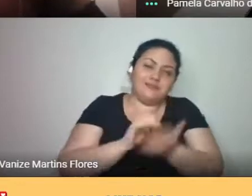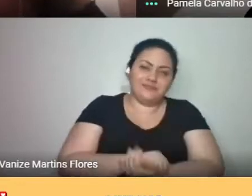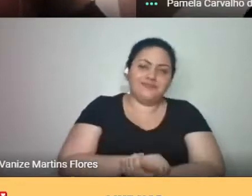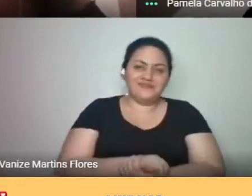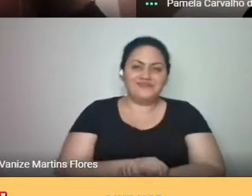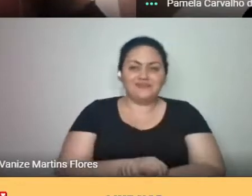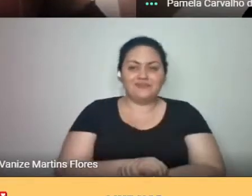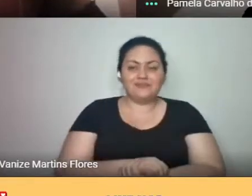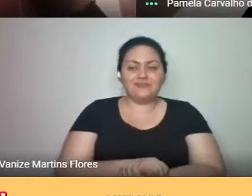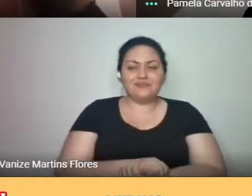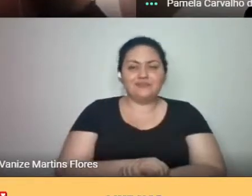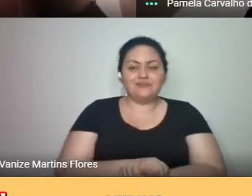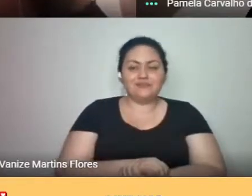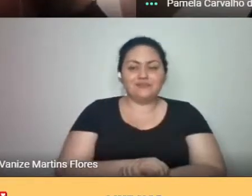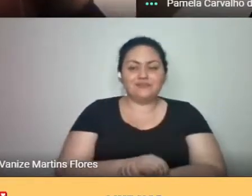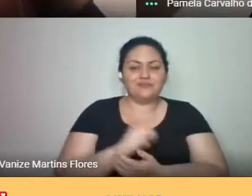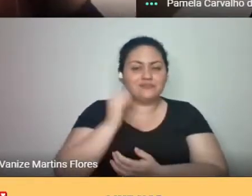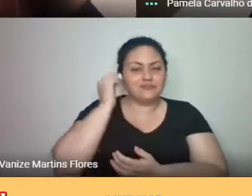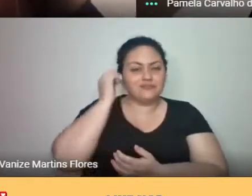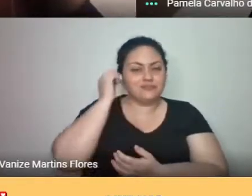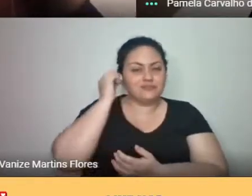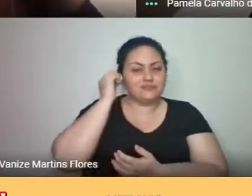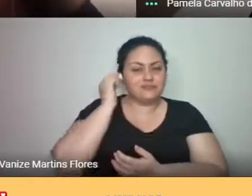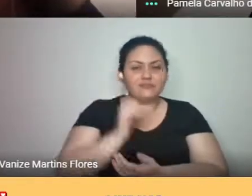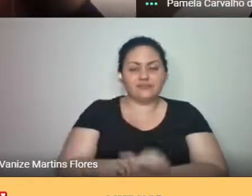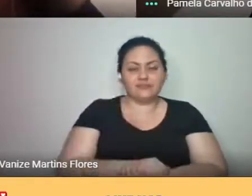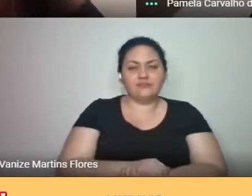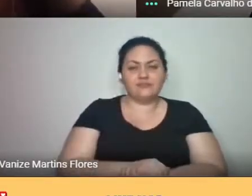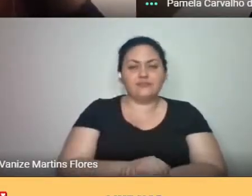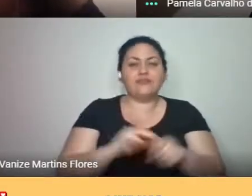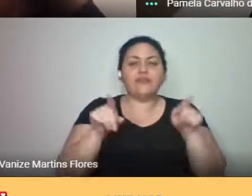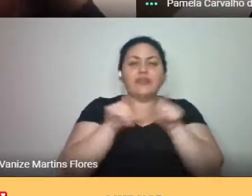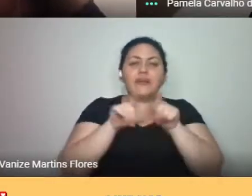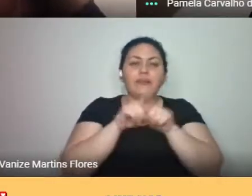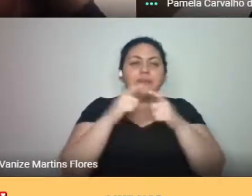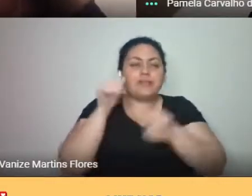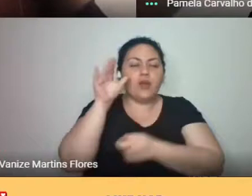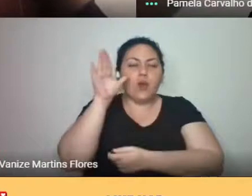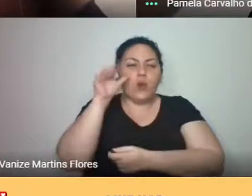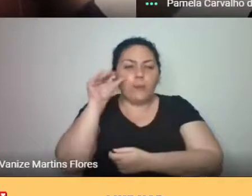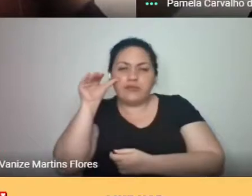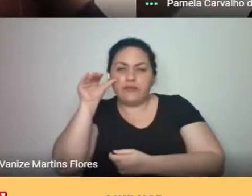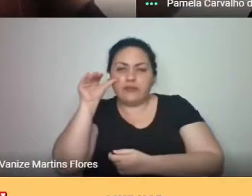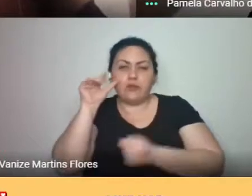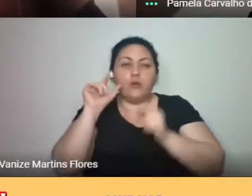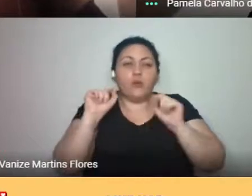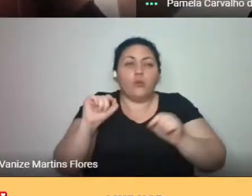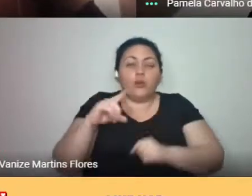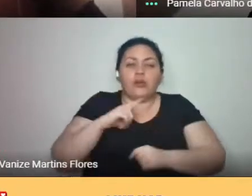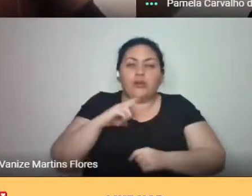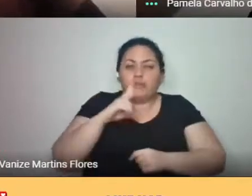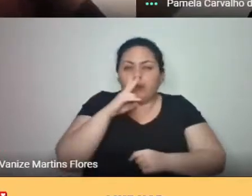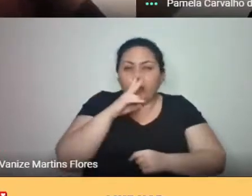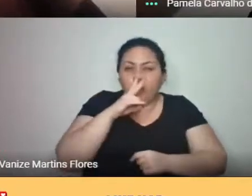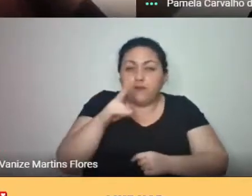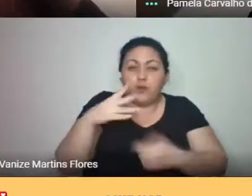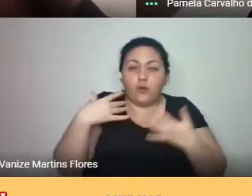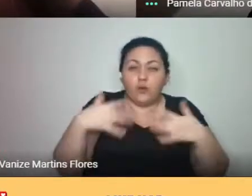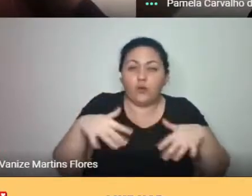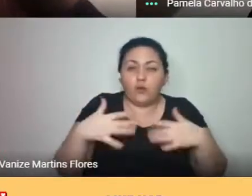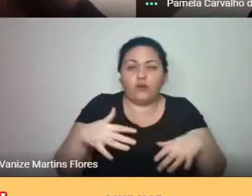E se observar, né, Pamela, aquilo que tá demais, né, aquilo que não tá nos fazendo